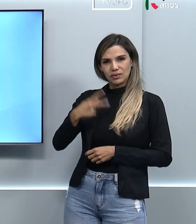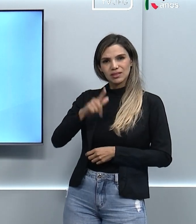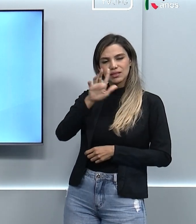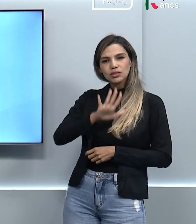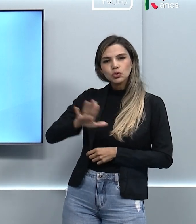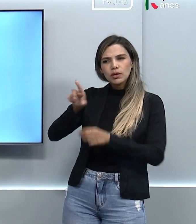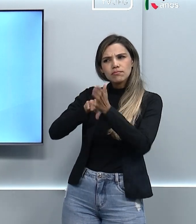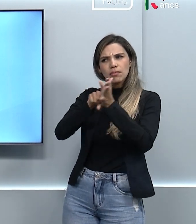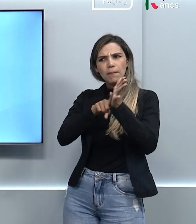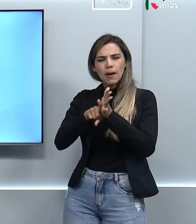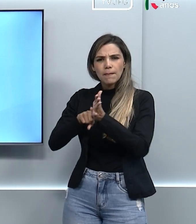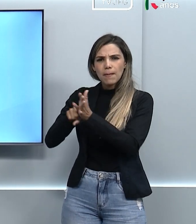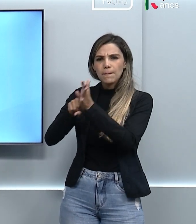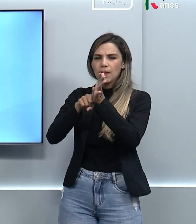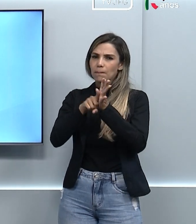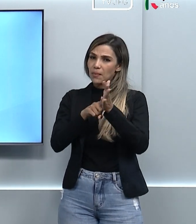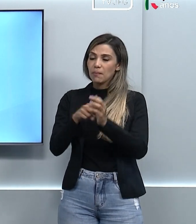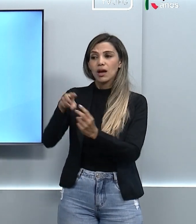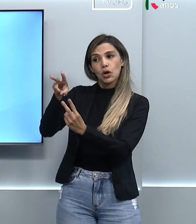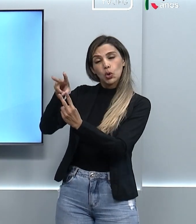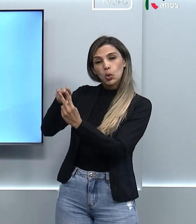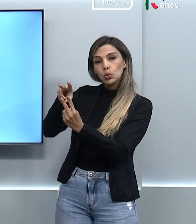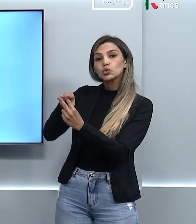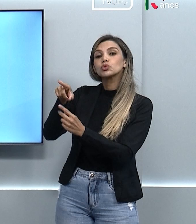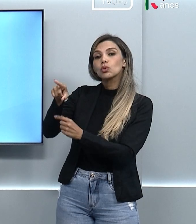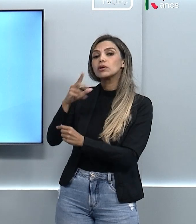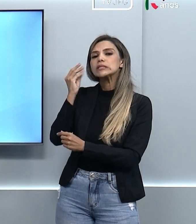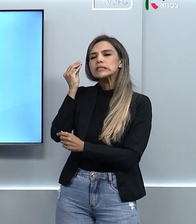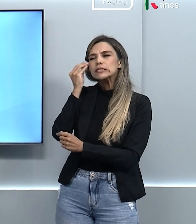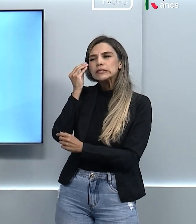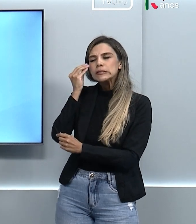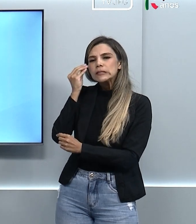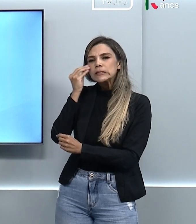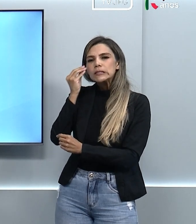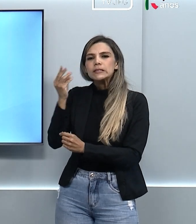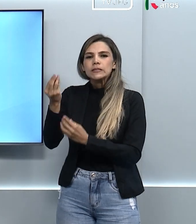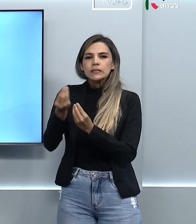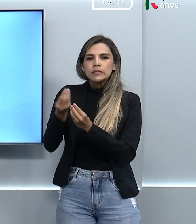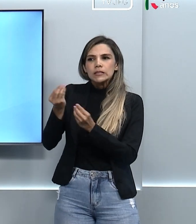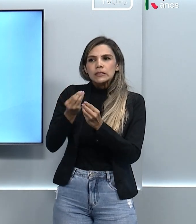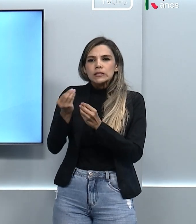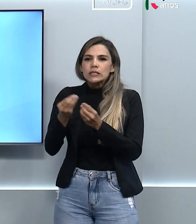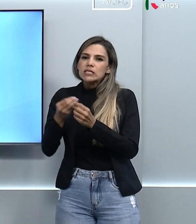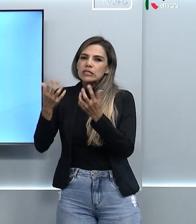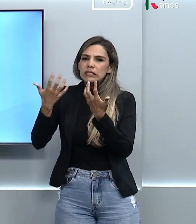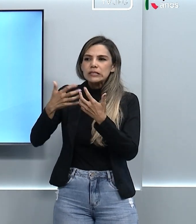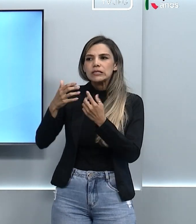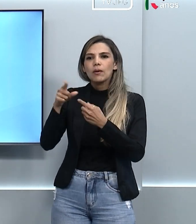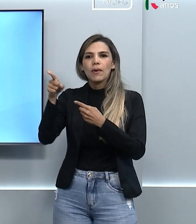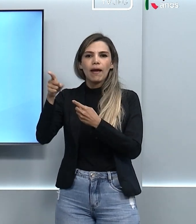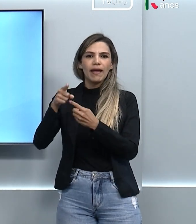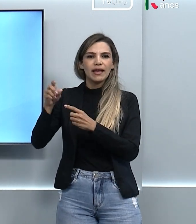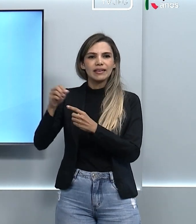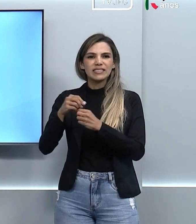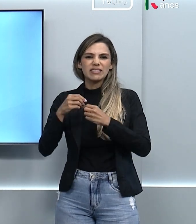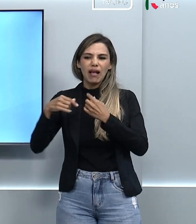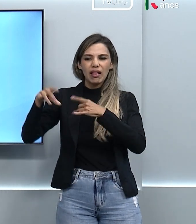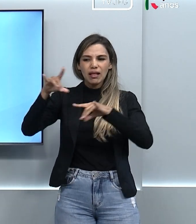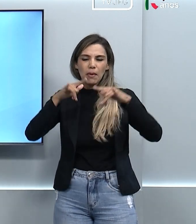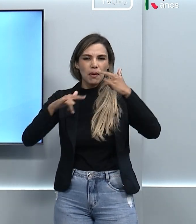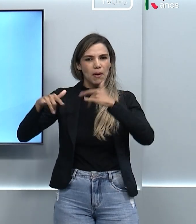investiga supostas tentativas do casal de manipular depoimentos e desrespeitar ordens